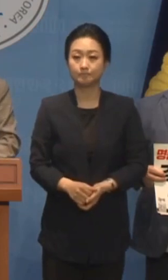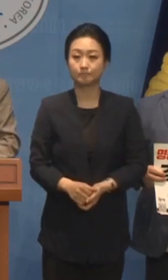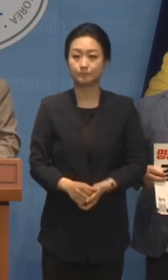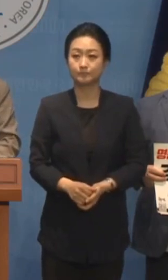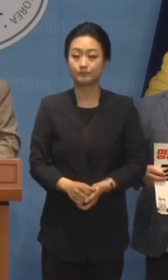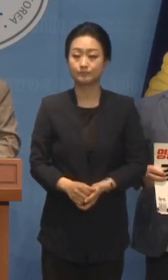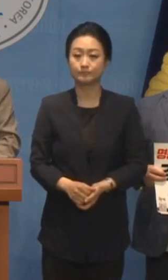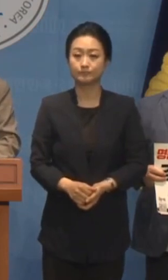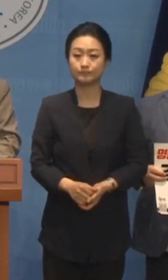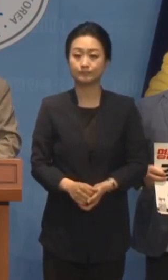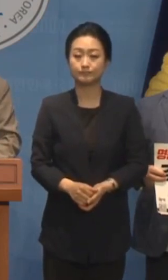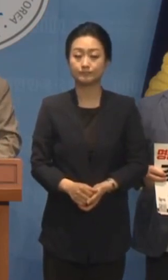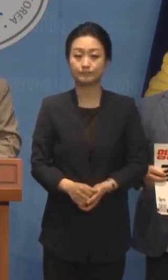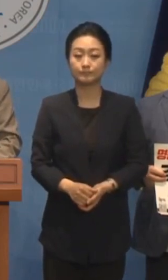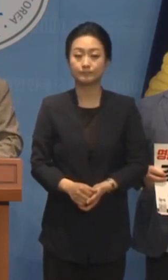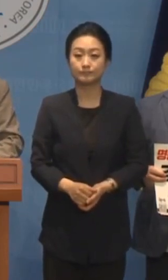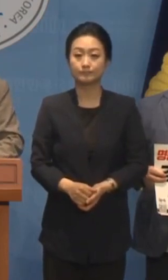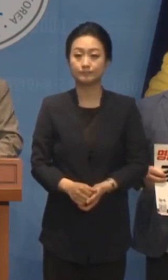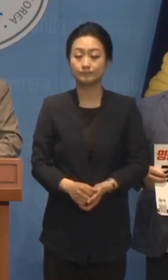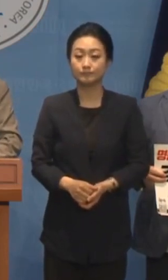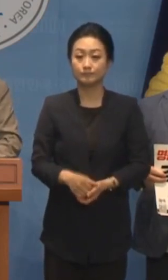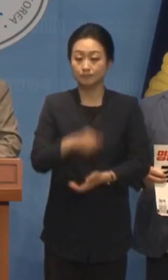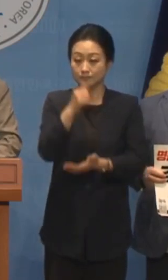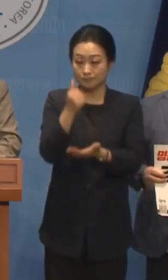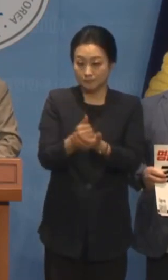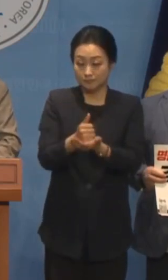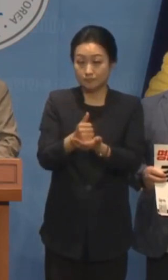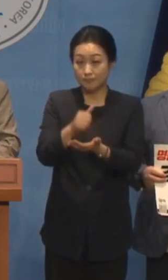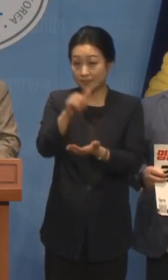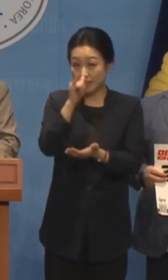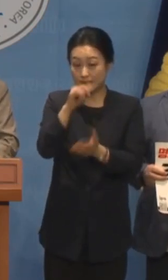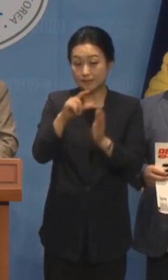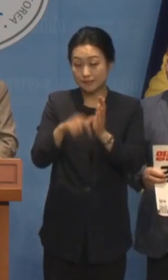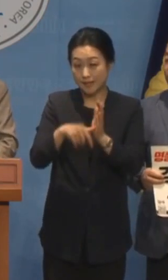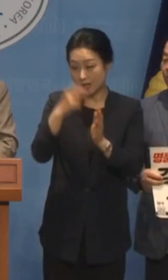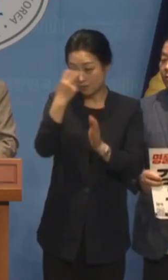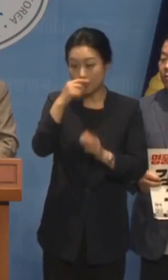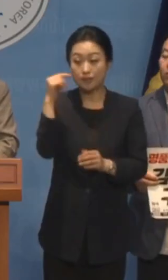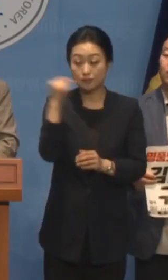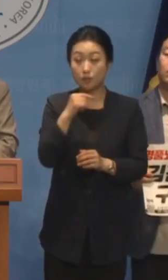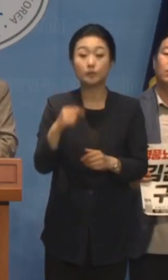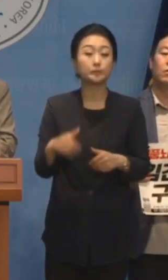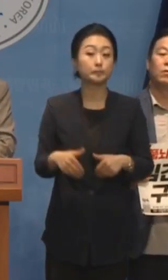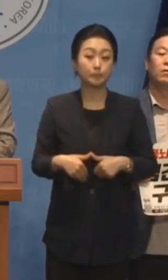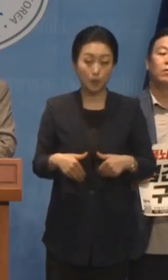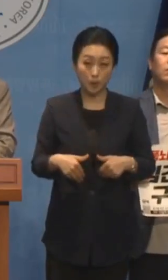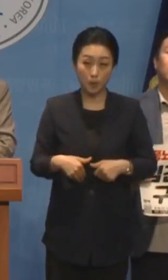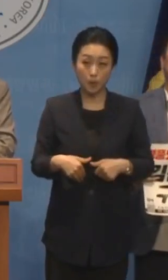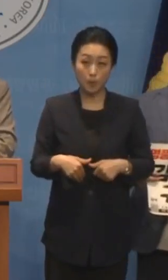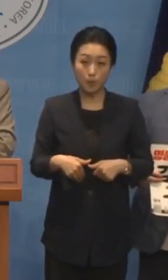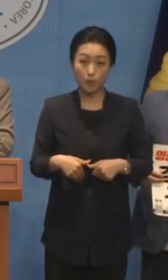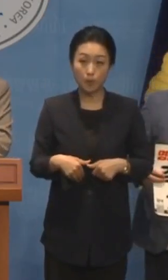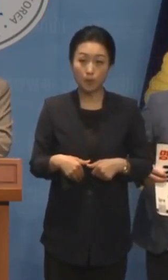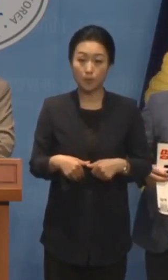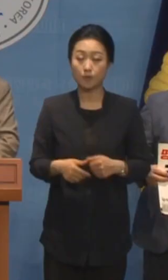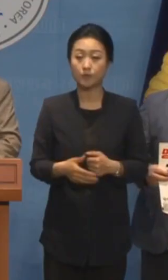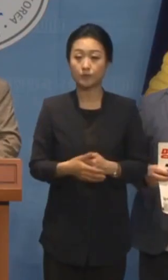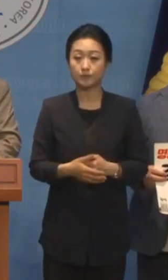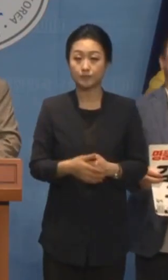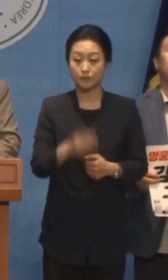없습니다. 다른 범죄 혐의에 대해 충분히 검토해보라는 의도였다라고